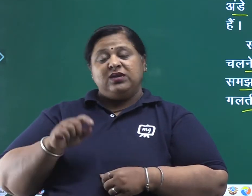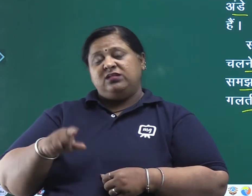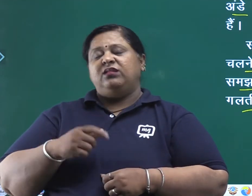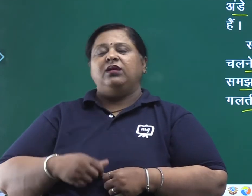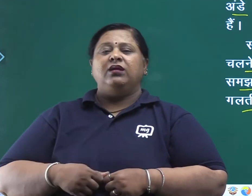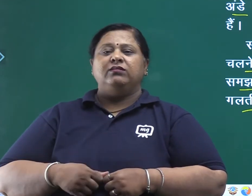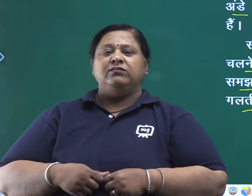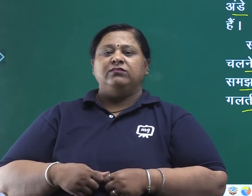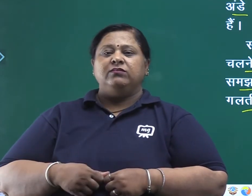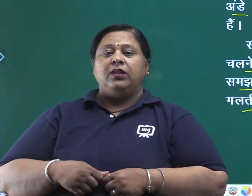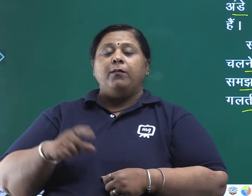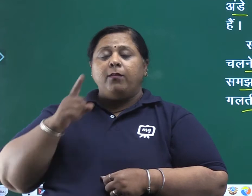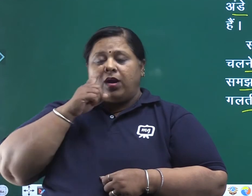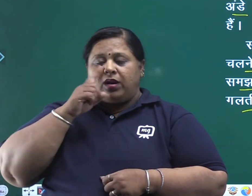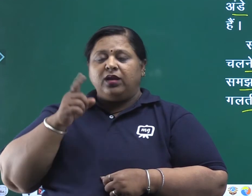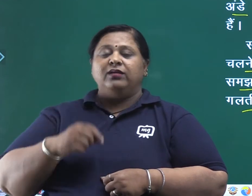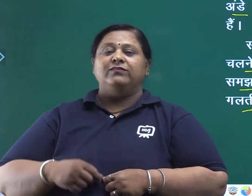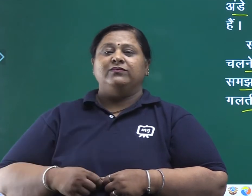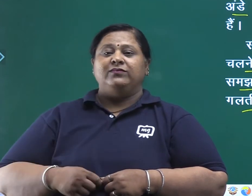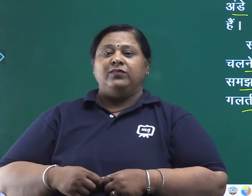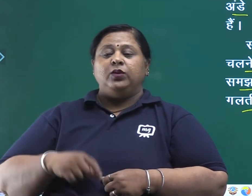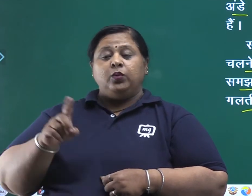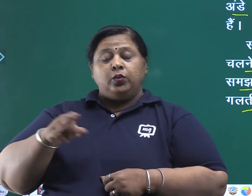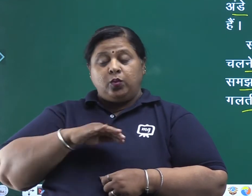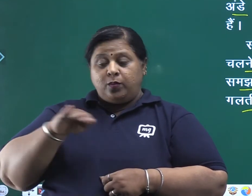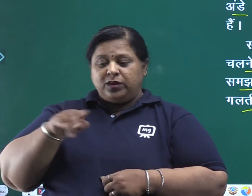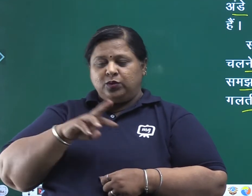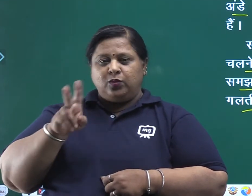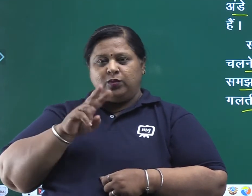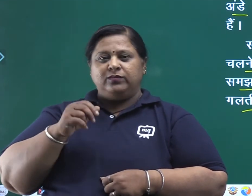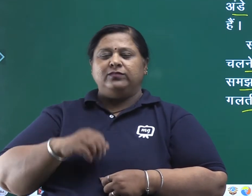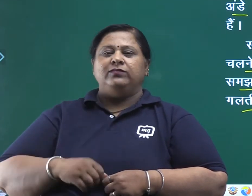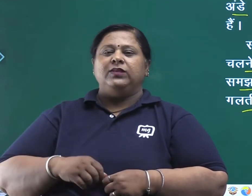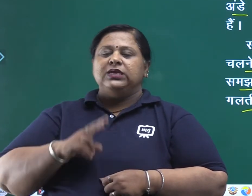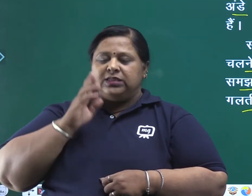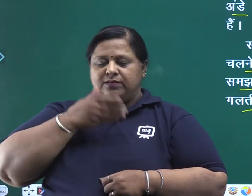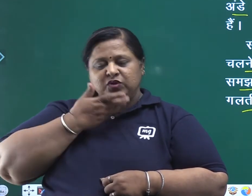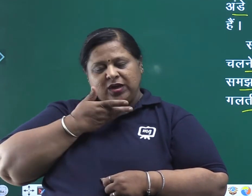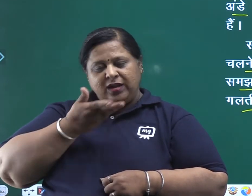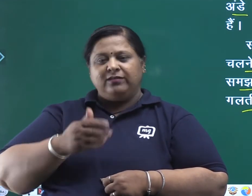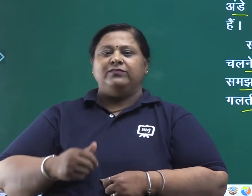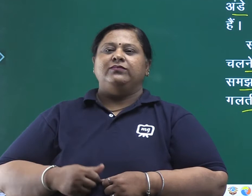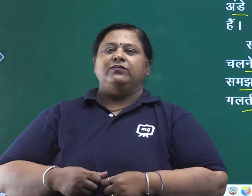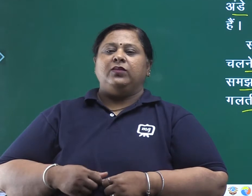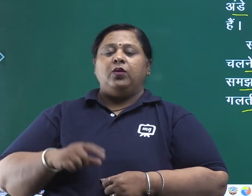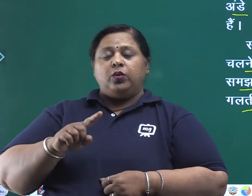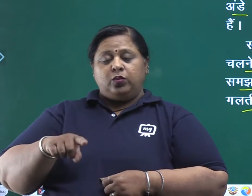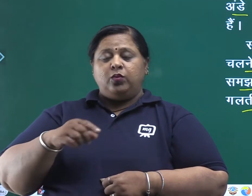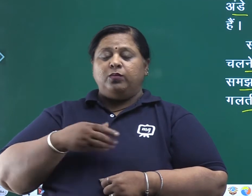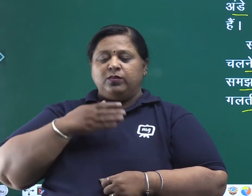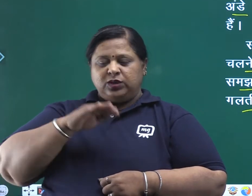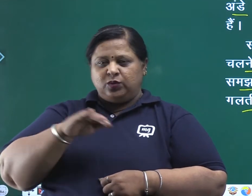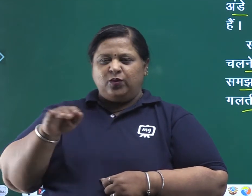इसलिए अम्मा ने दोनों बच्चों को समझाया और दोनों बच्चों